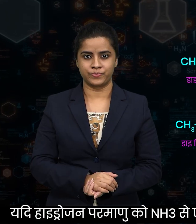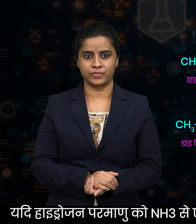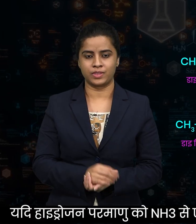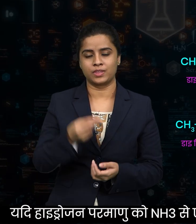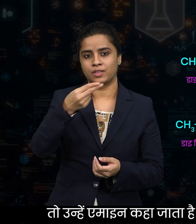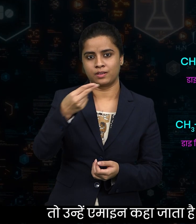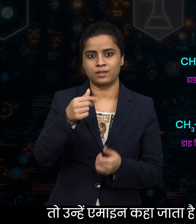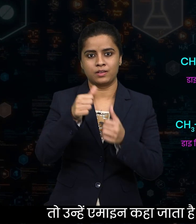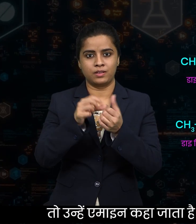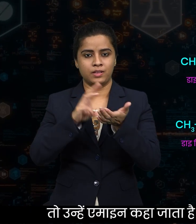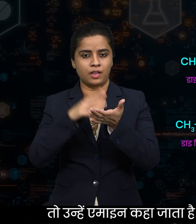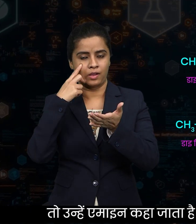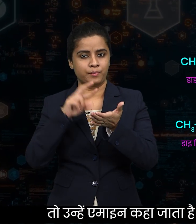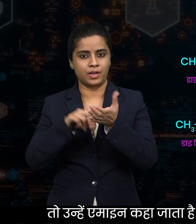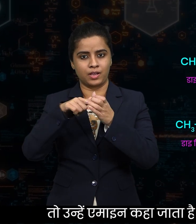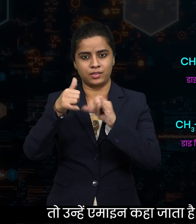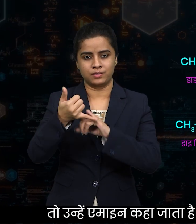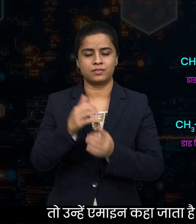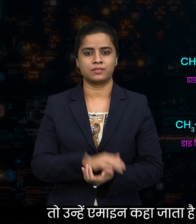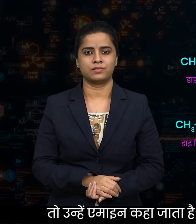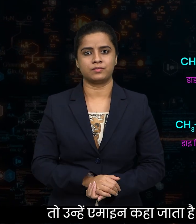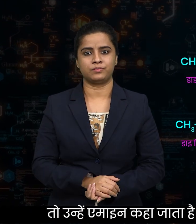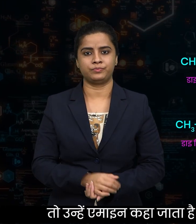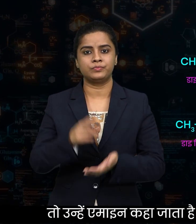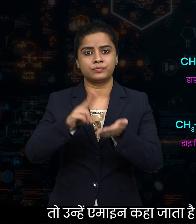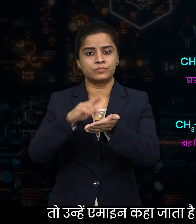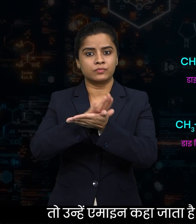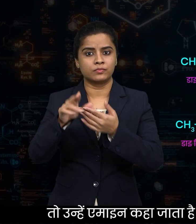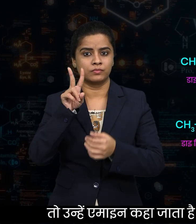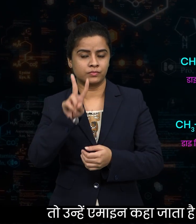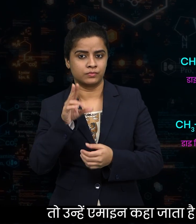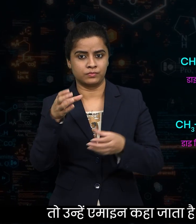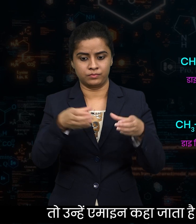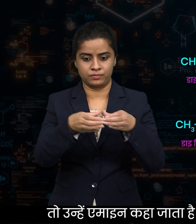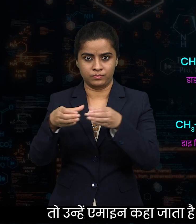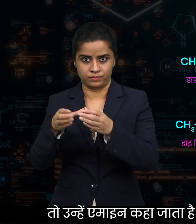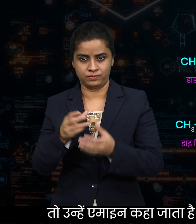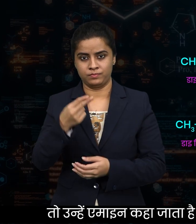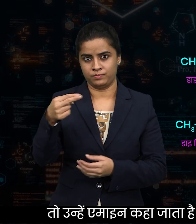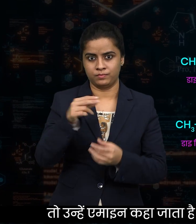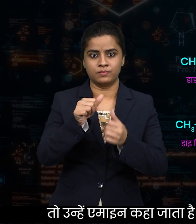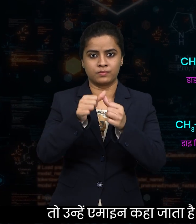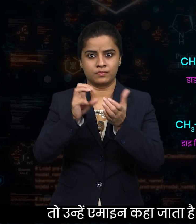है तो उन्हें एमाइन कहा जाता है। NH2 समूह को एमीन समूह कहा जाता